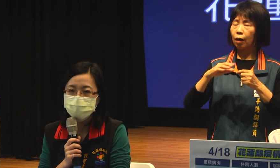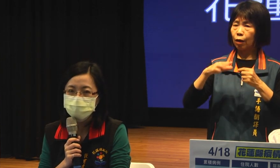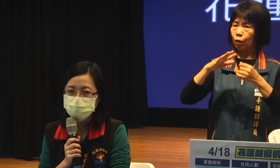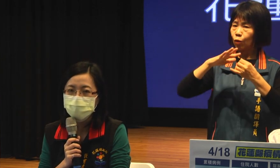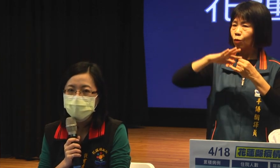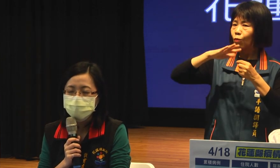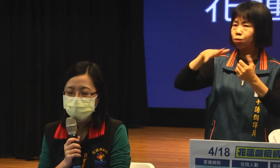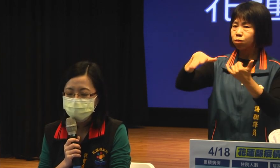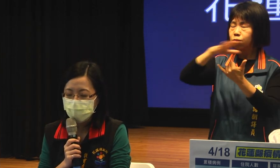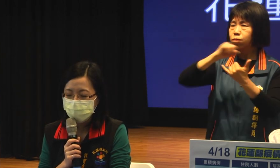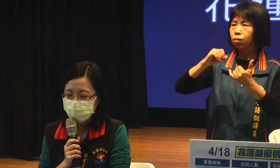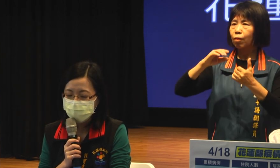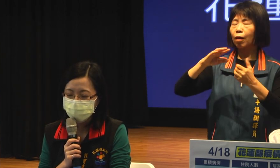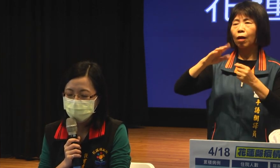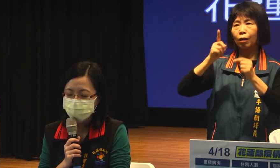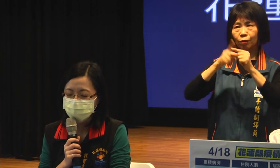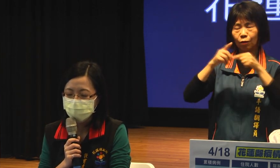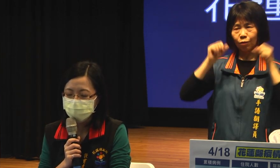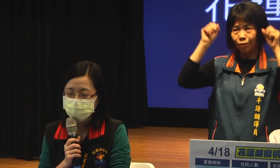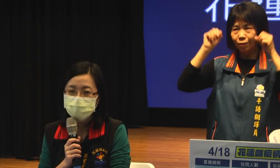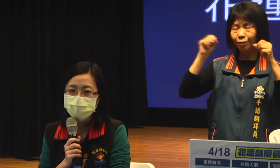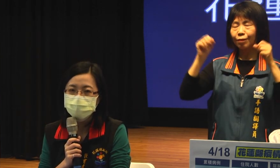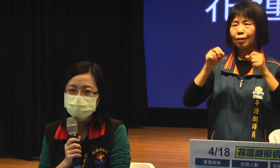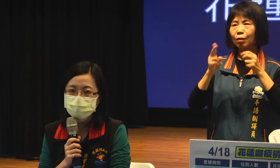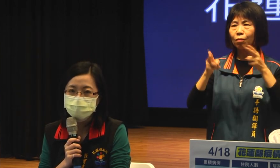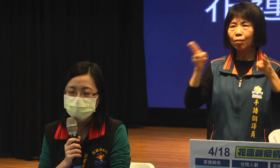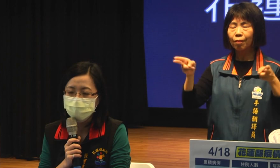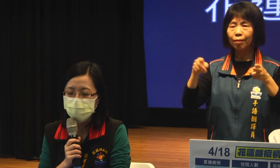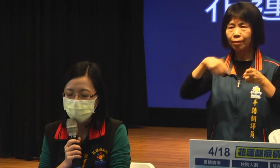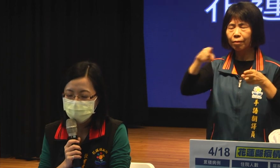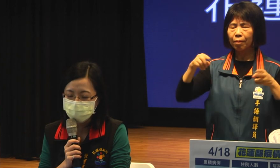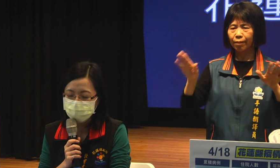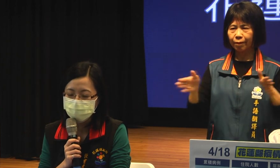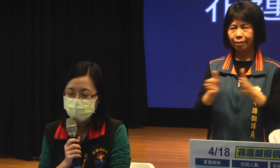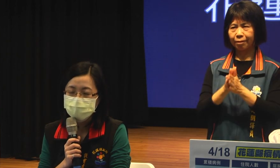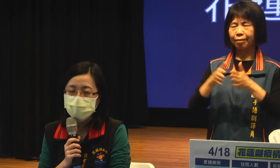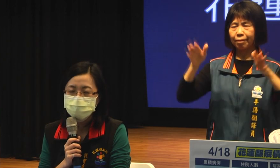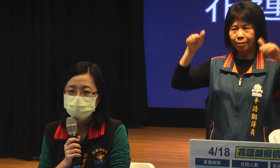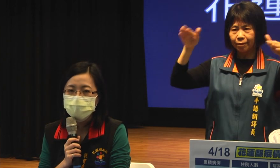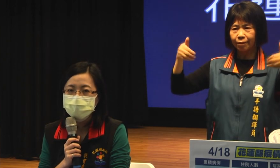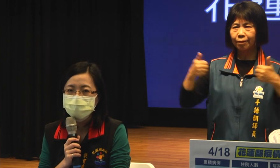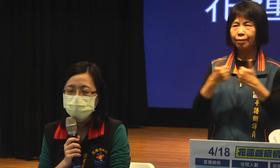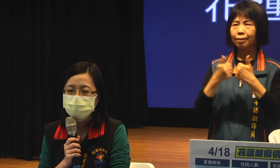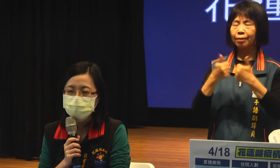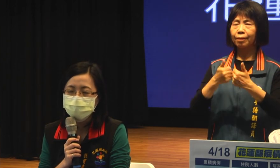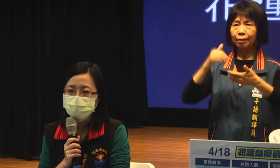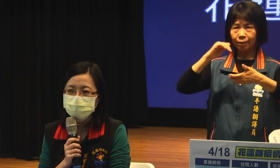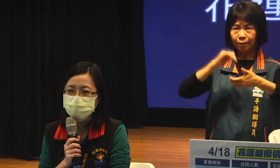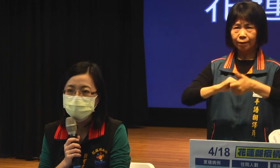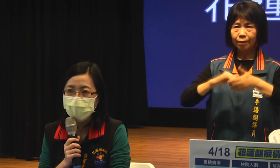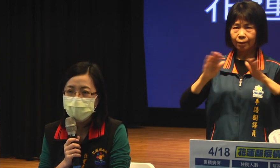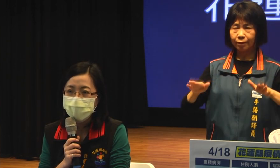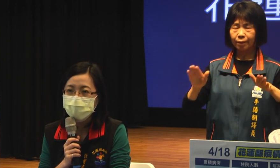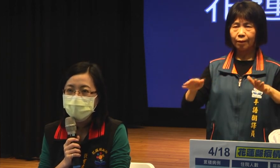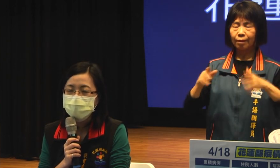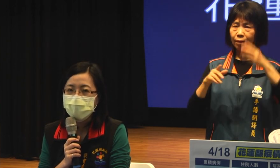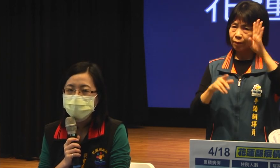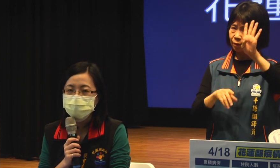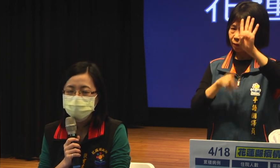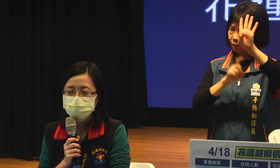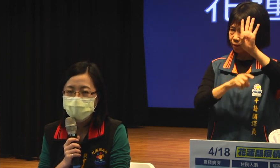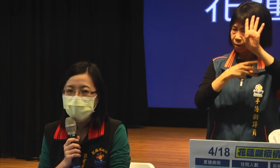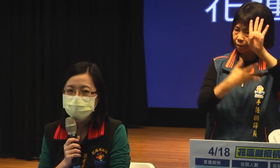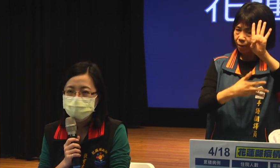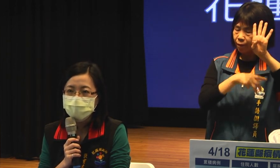中体总跟裁判长召开一个紧急的会议，那决议从今天18号